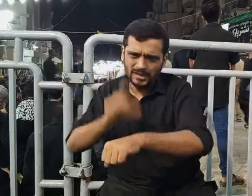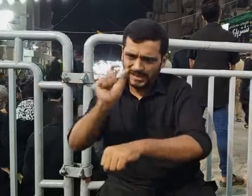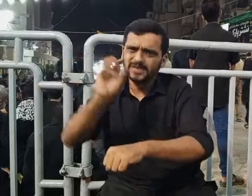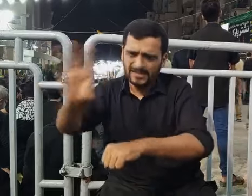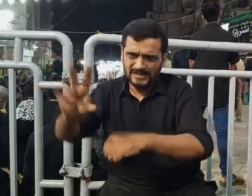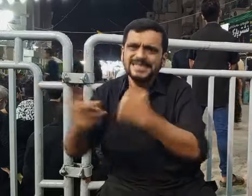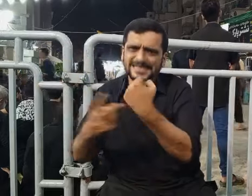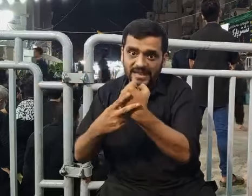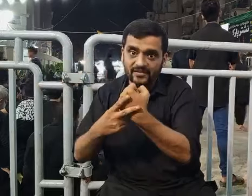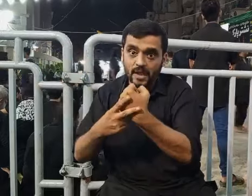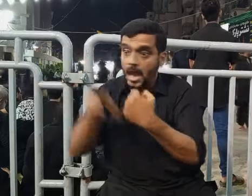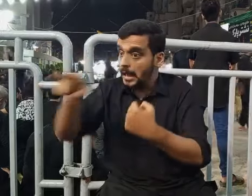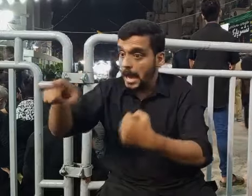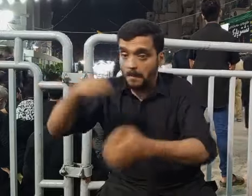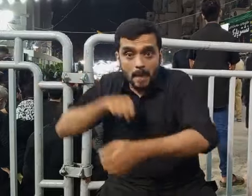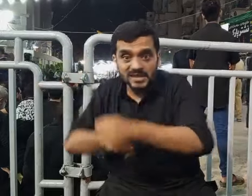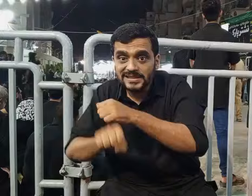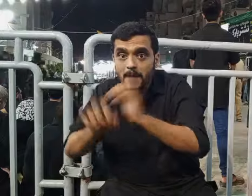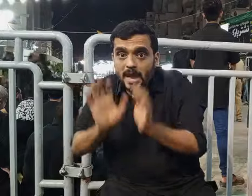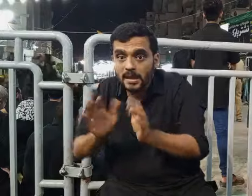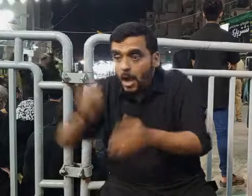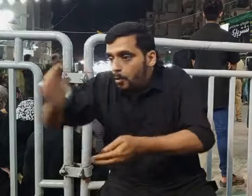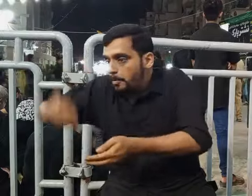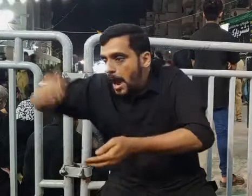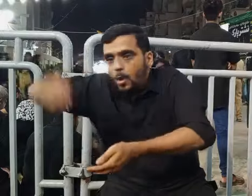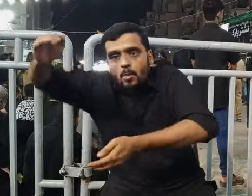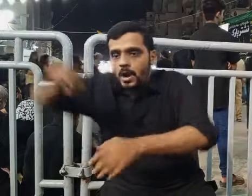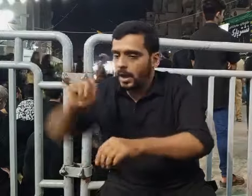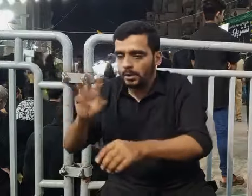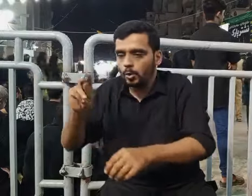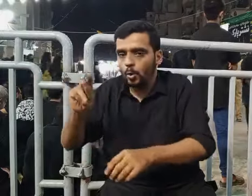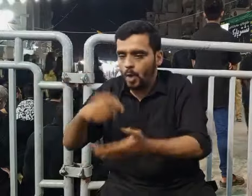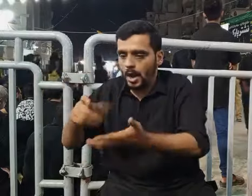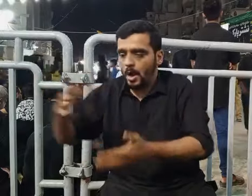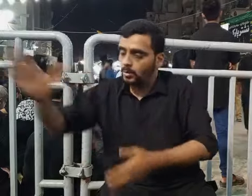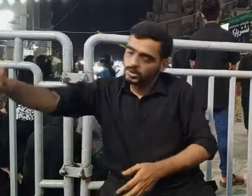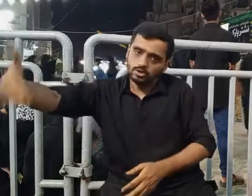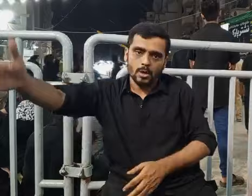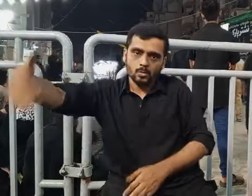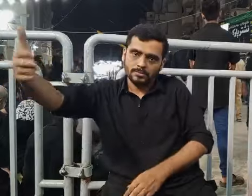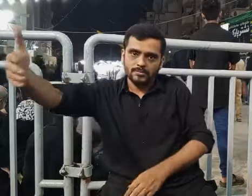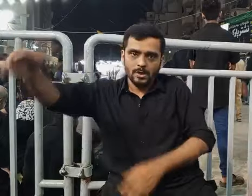صدا یہ کسی نے دی، آ اندر آ تو کعبے میں ہے مادر علی،